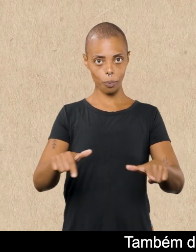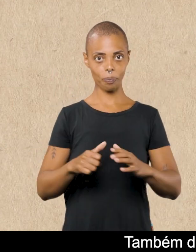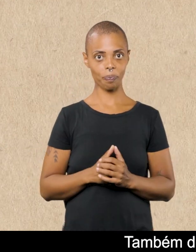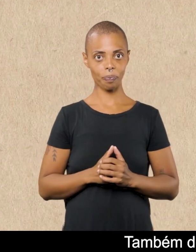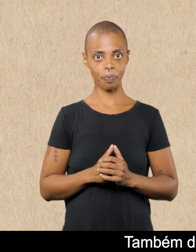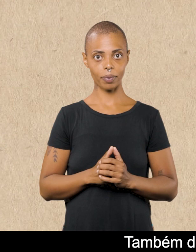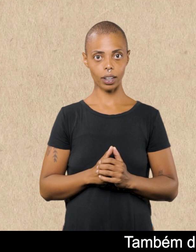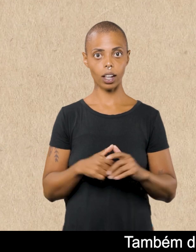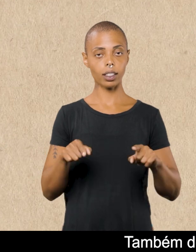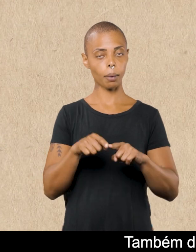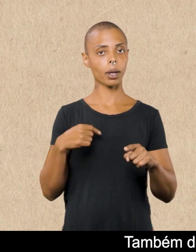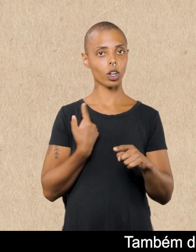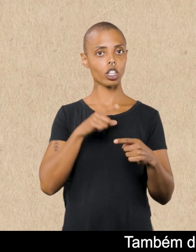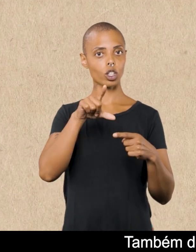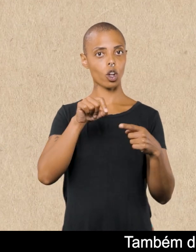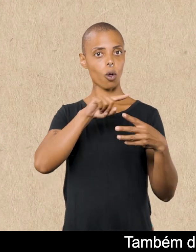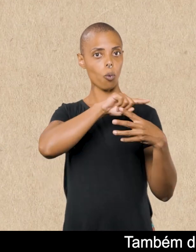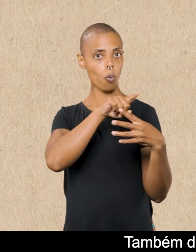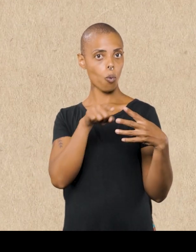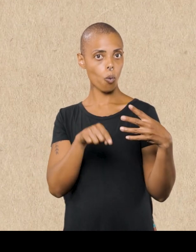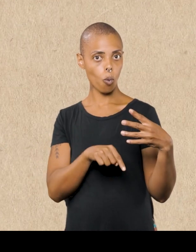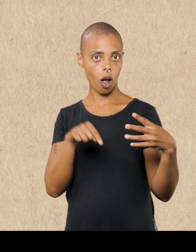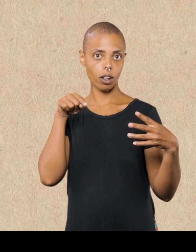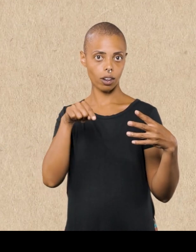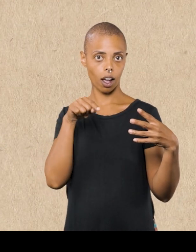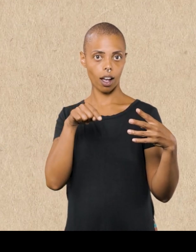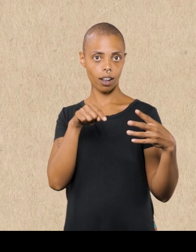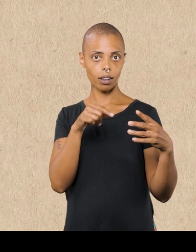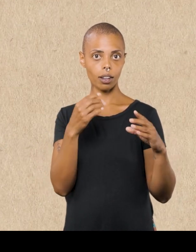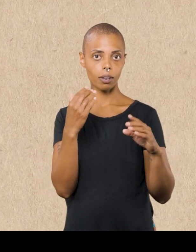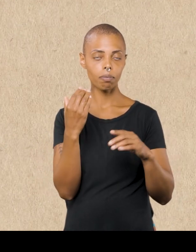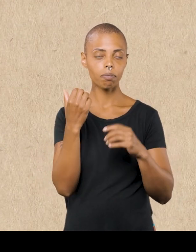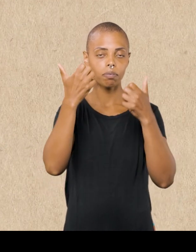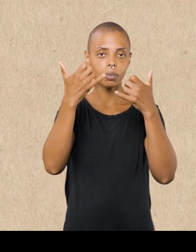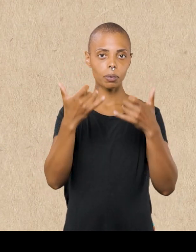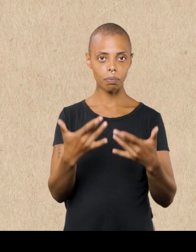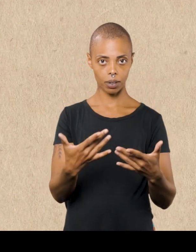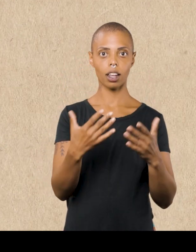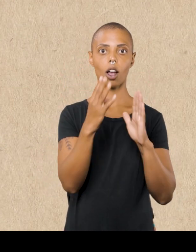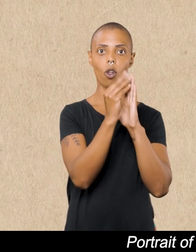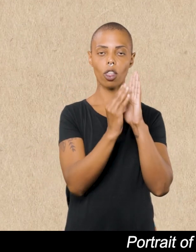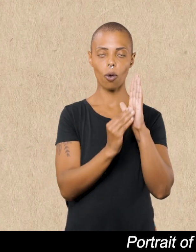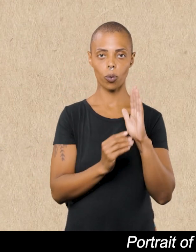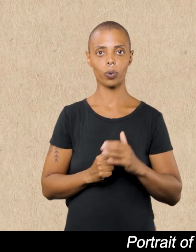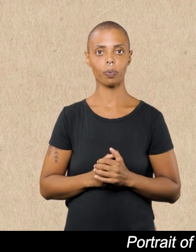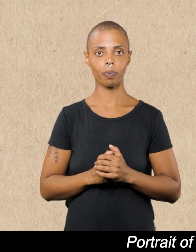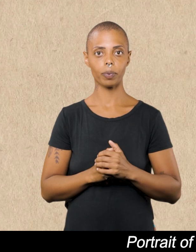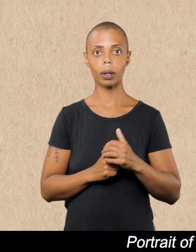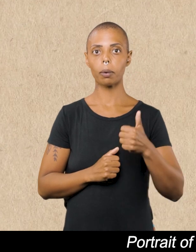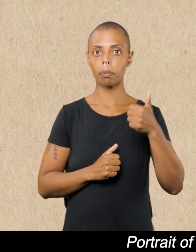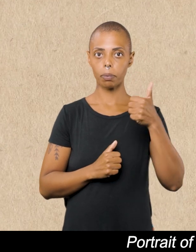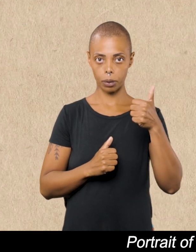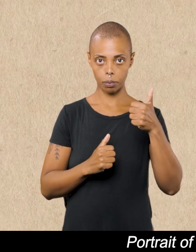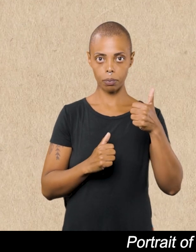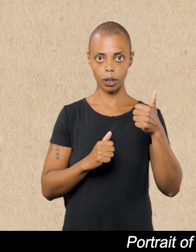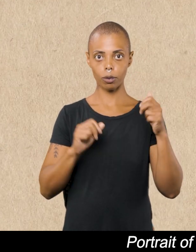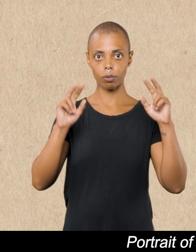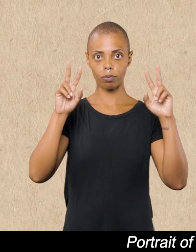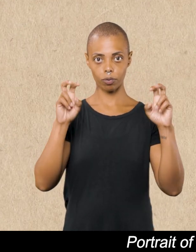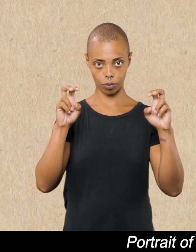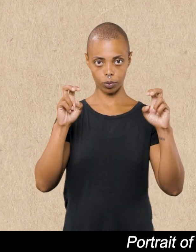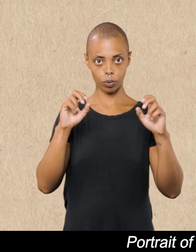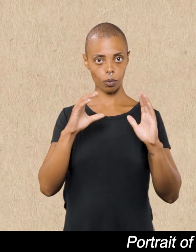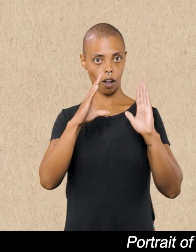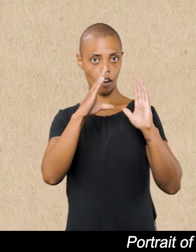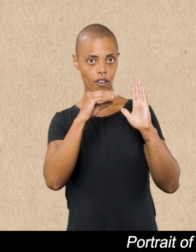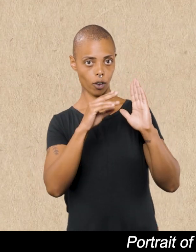paredes e não há nada em meio ao espaço. Também destacamos quatro obras nessa faixa de conteúdo. A primeira